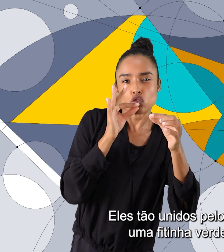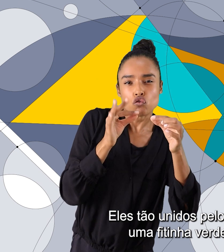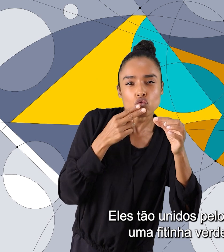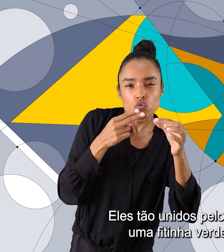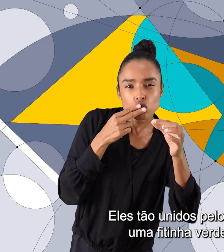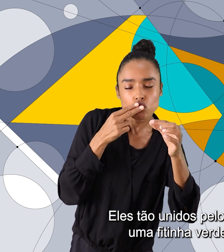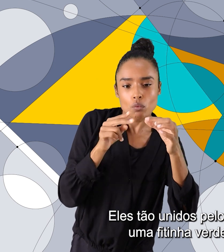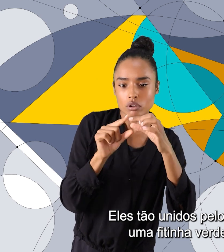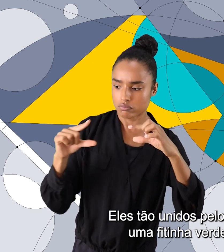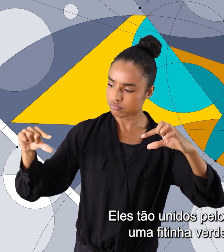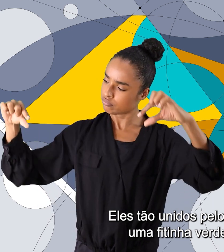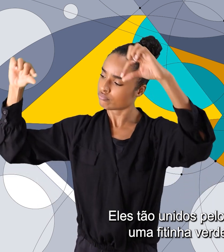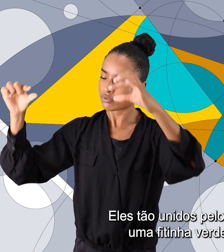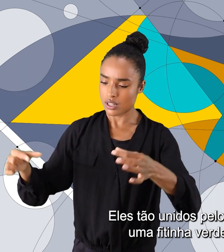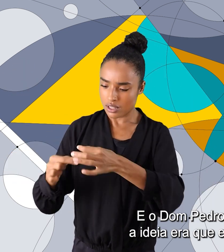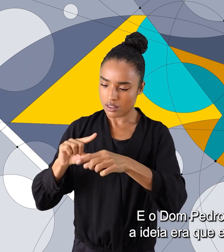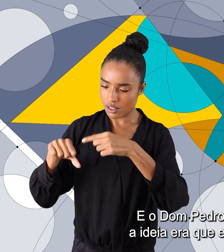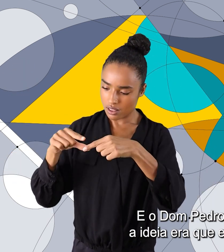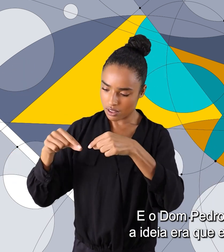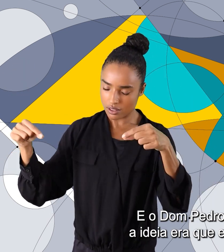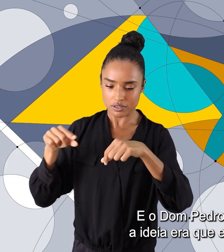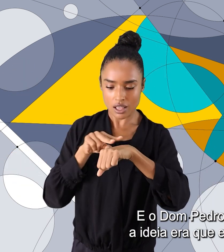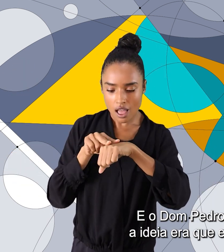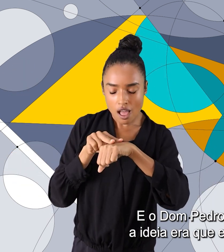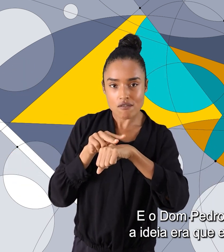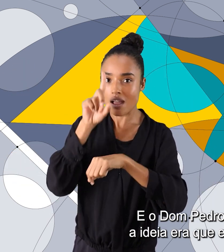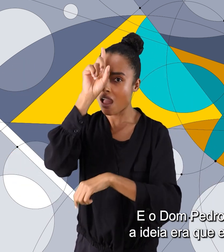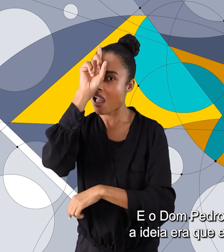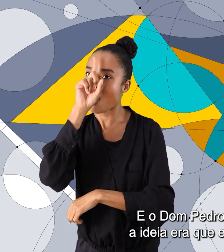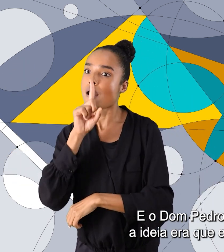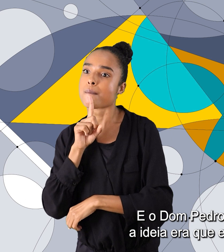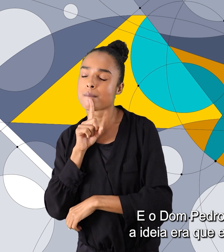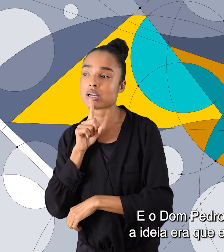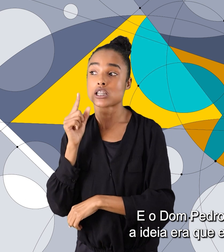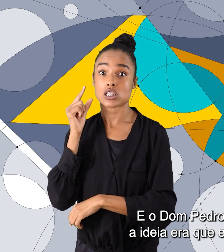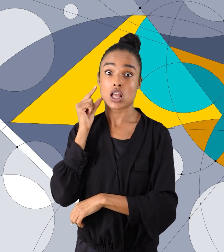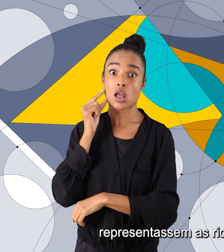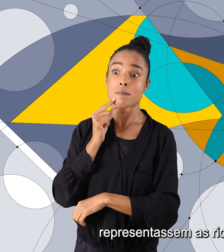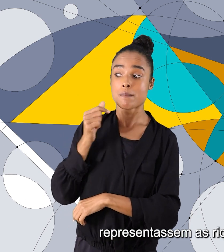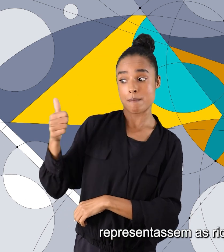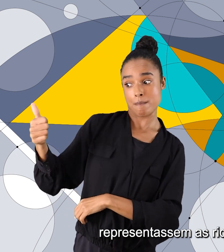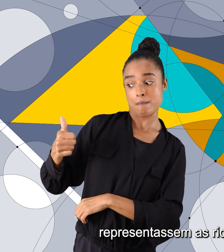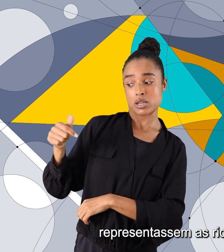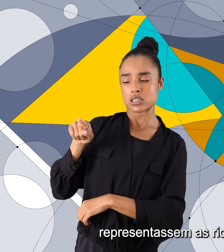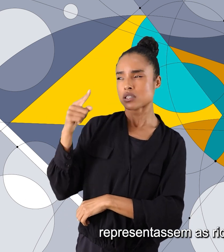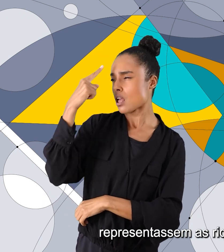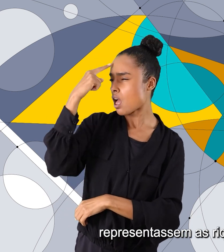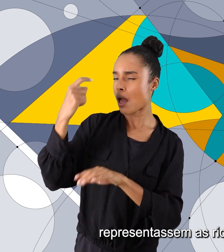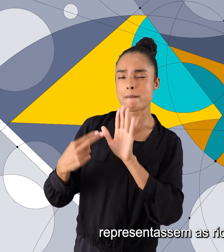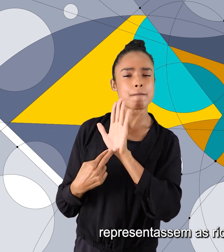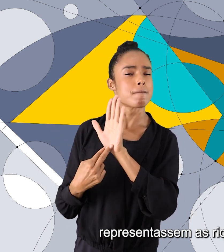da nação, uma fitinha verde e amarela. E o Dom Pedro disse que a ideia era que esses ramos representassem